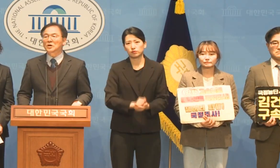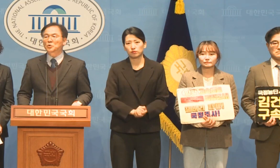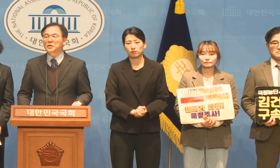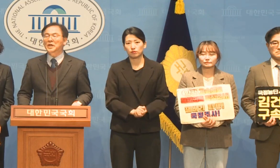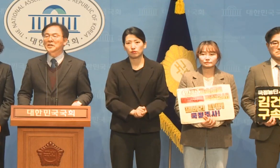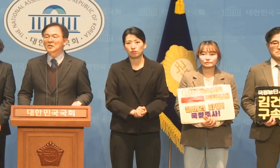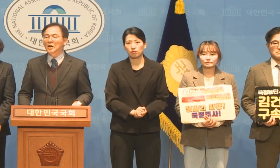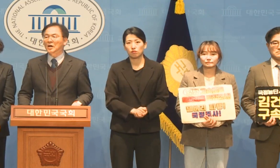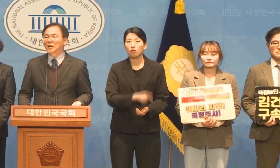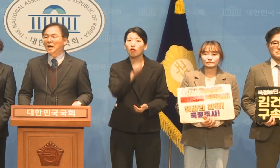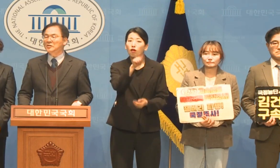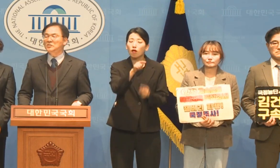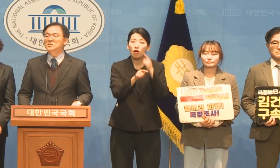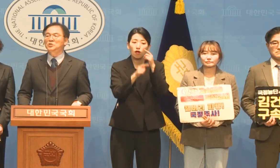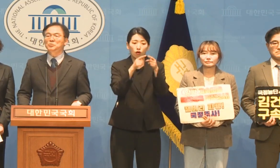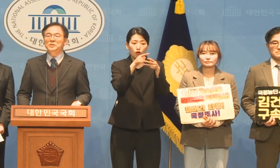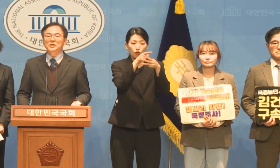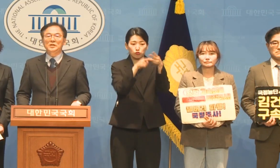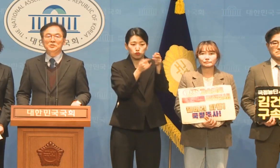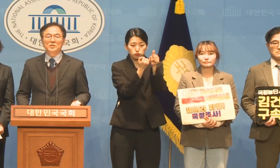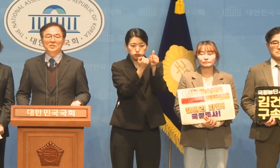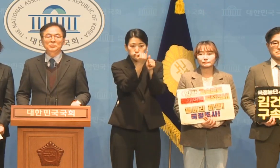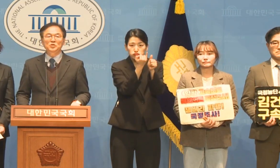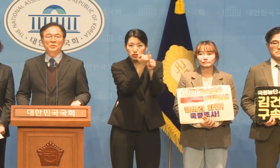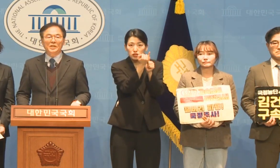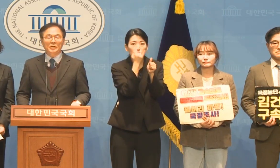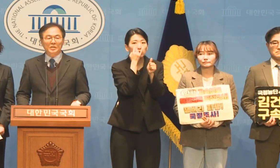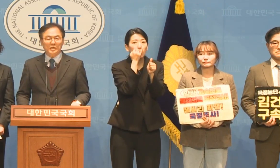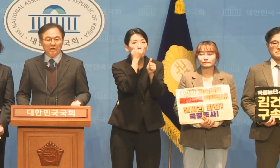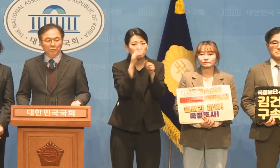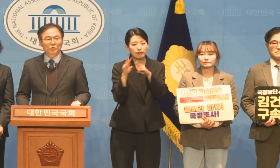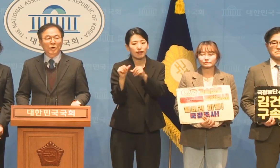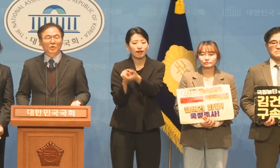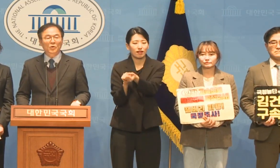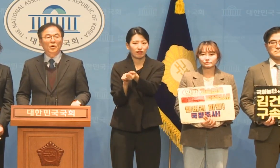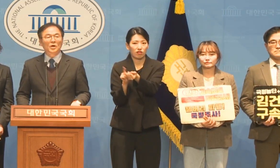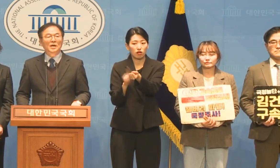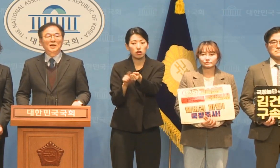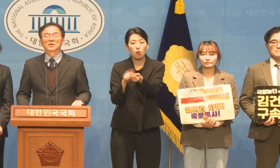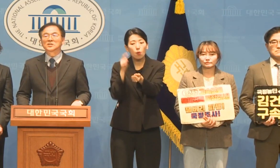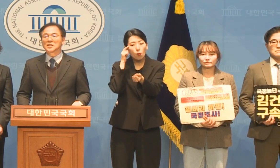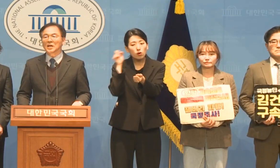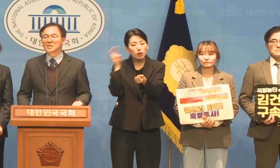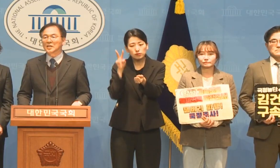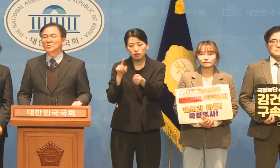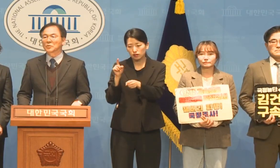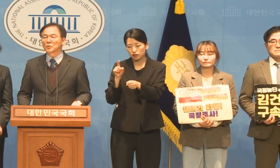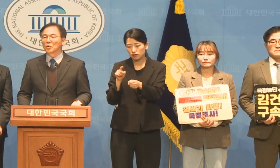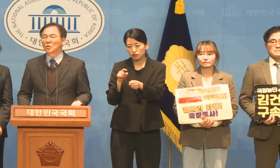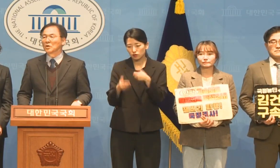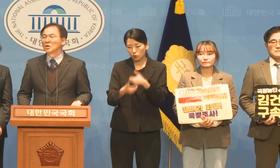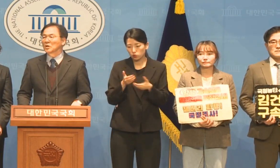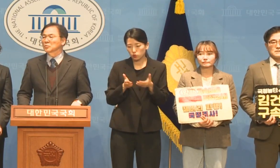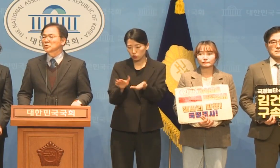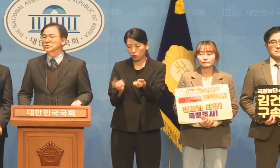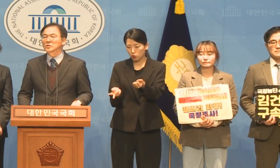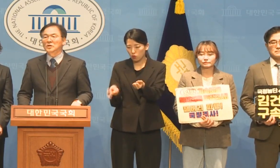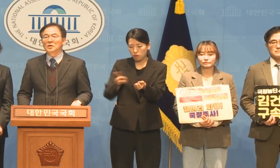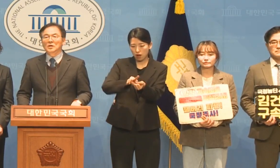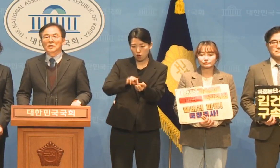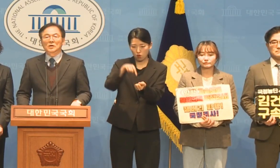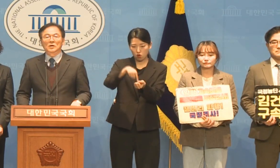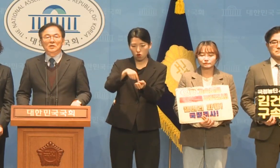대통령 처가로 휘게 했는가 하는 것이 이제 국민들이 가지고 있는 의문임에도 불구하고 그것에 대한 대답은 없고